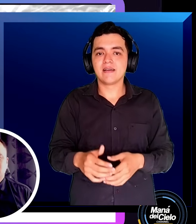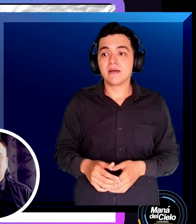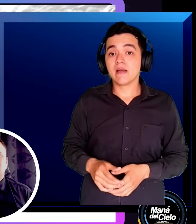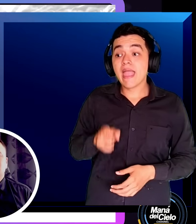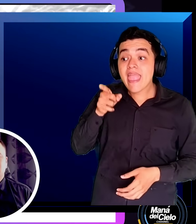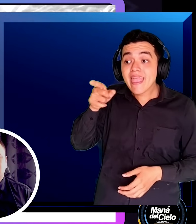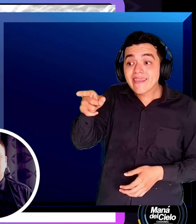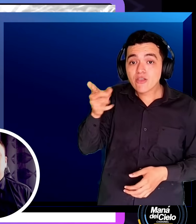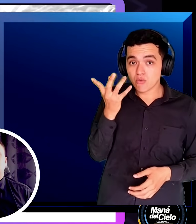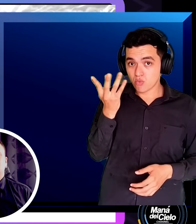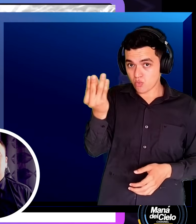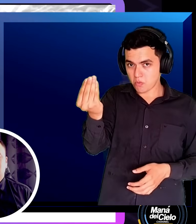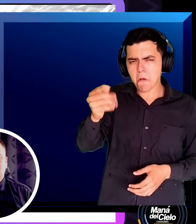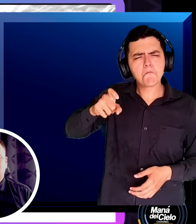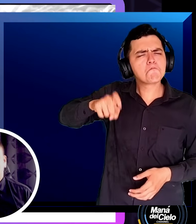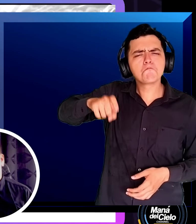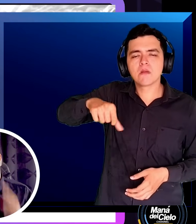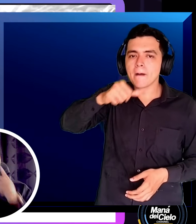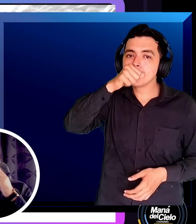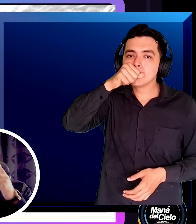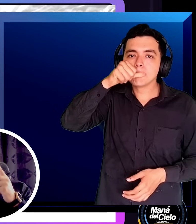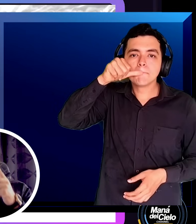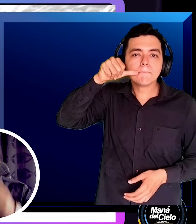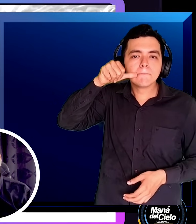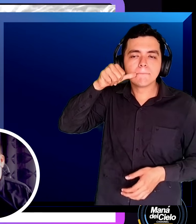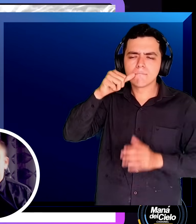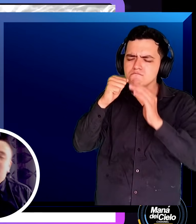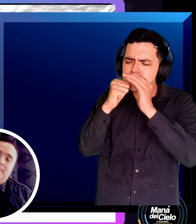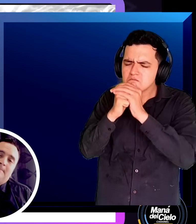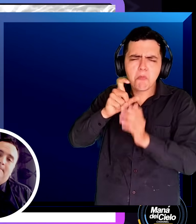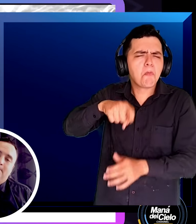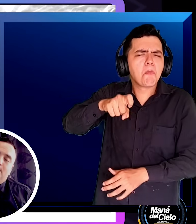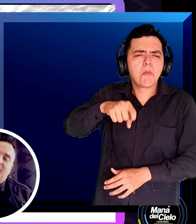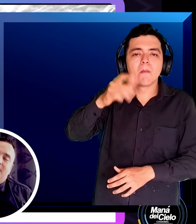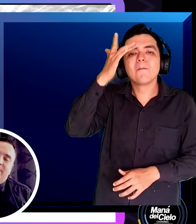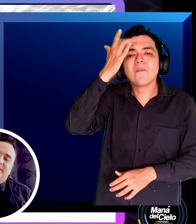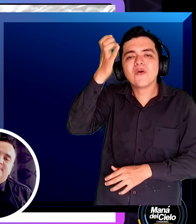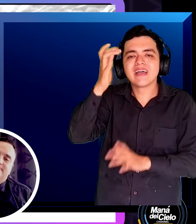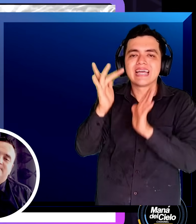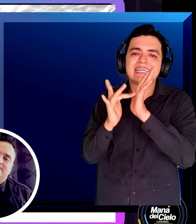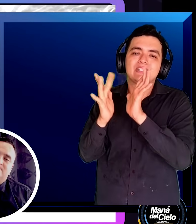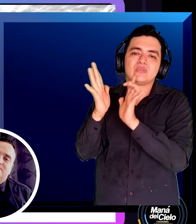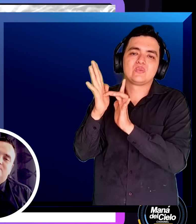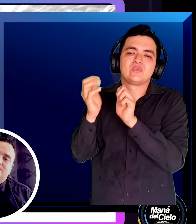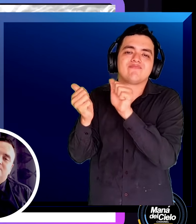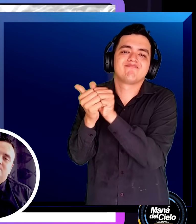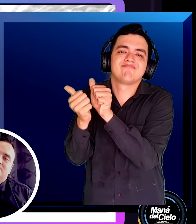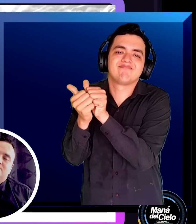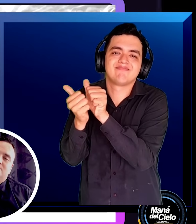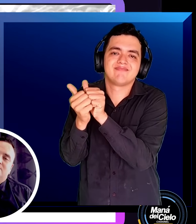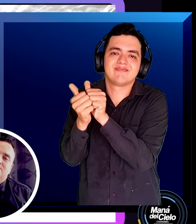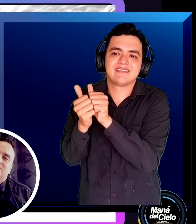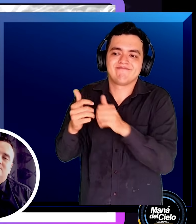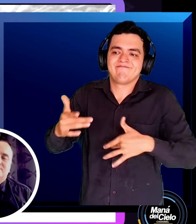ayuno que Jesús se refería, era